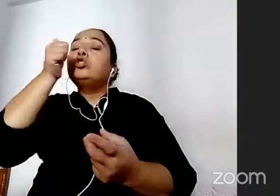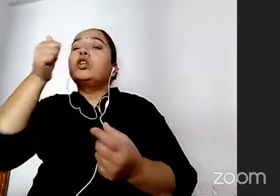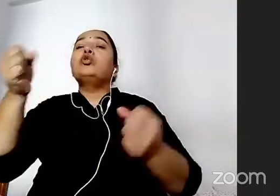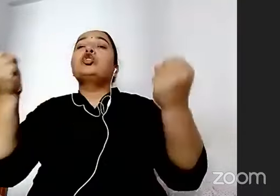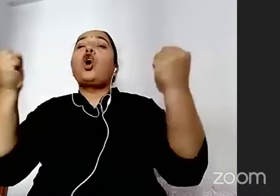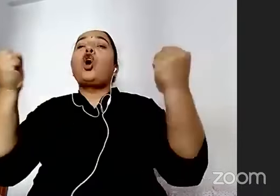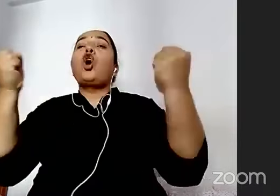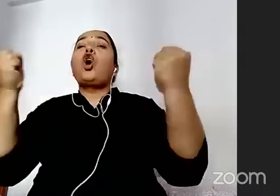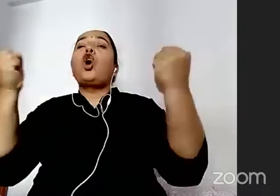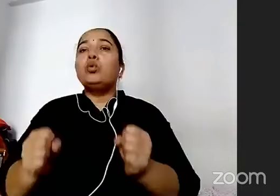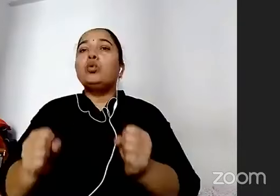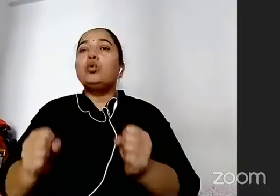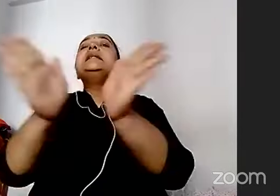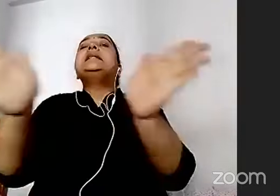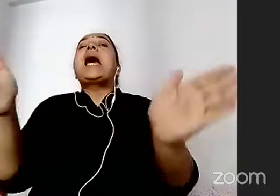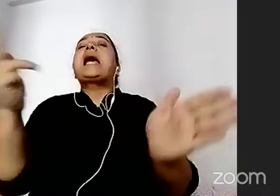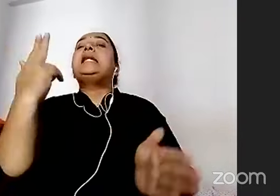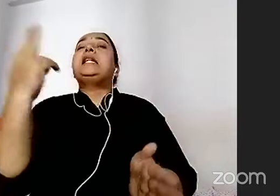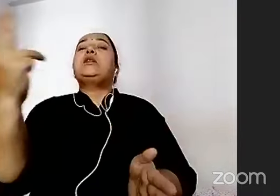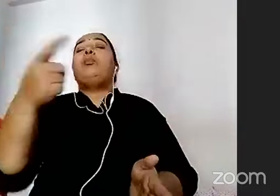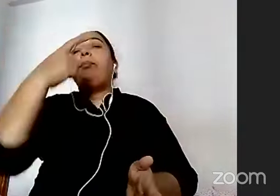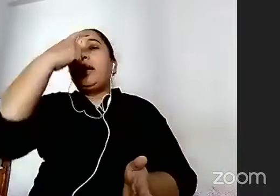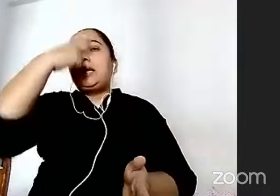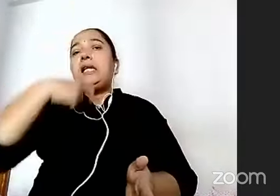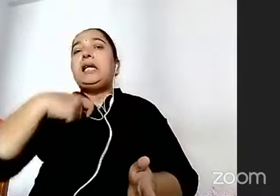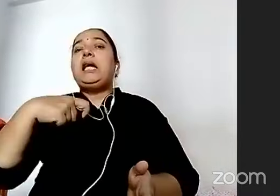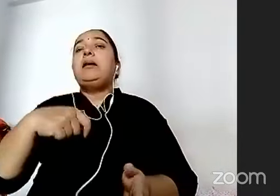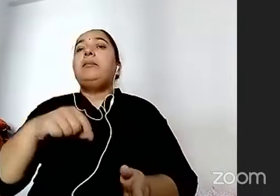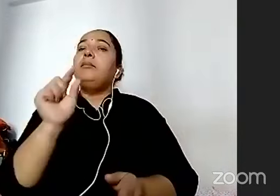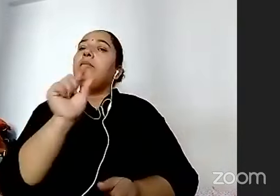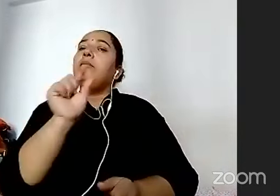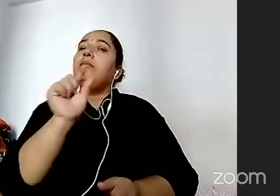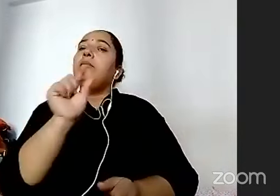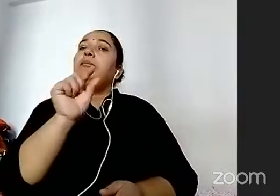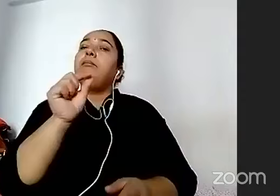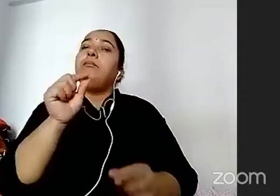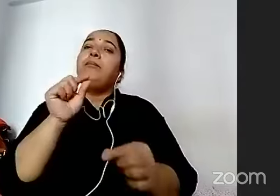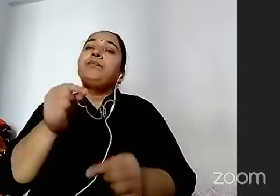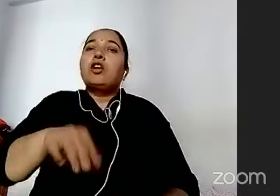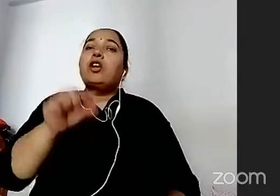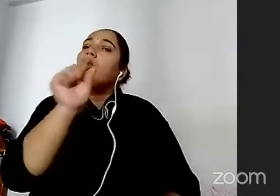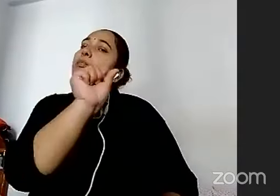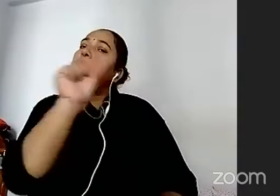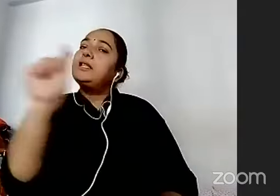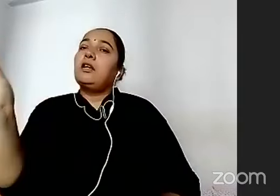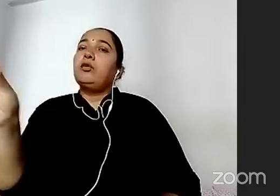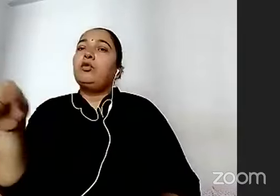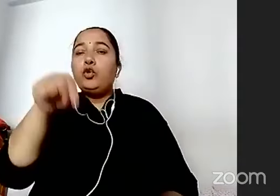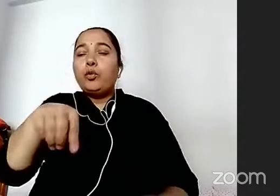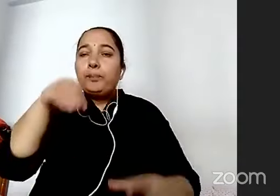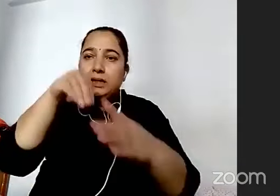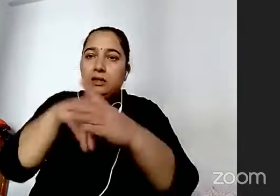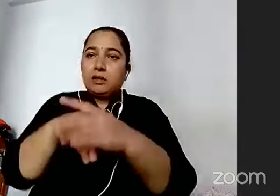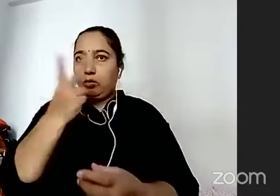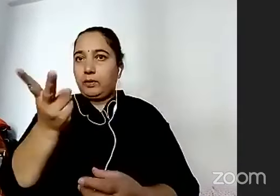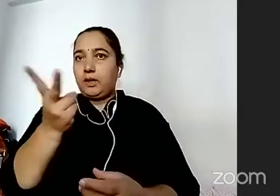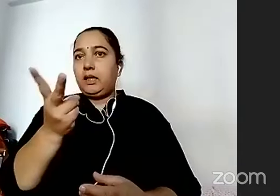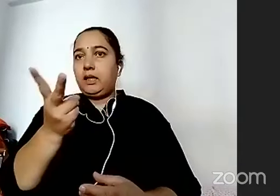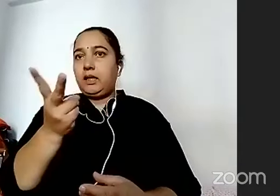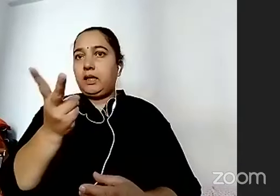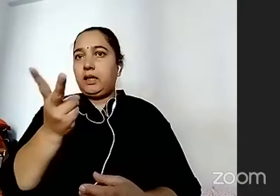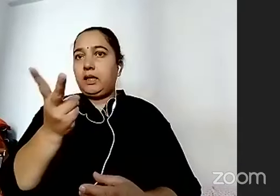डिफाइन गरेको न्यारेटिभ हो यो होइन यो न्यारेटिभभित्रमा हेर्नुभयो भने त्यहाँभित्रको अंशहरूमा चाहिँ यो